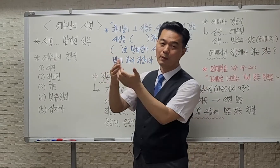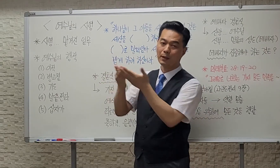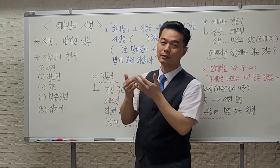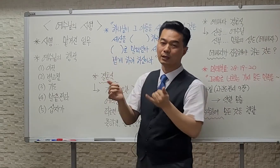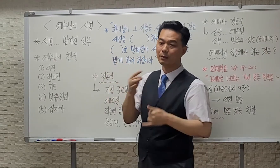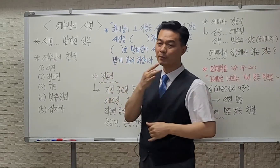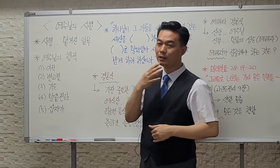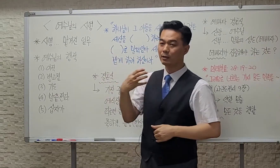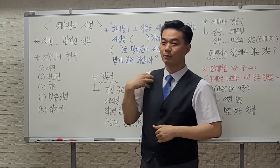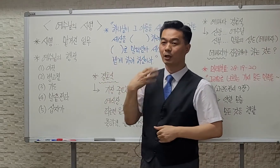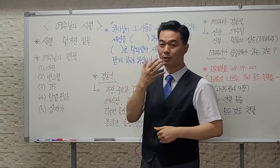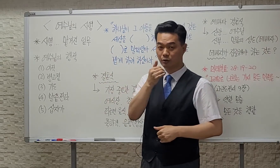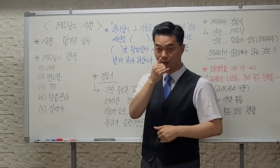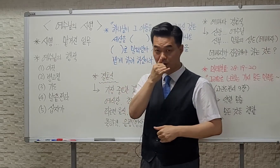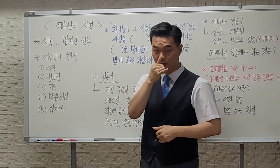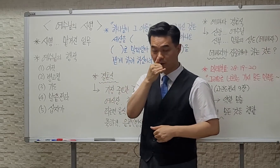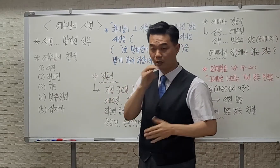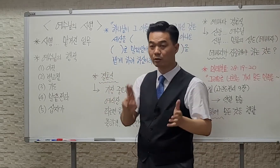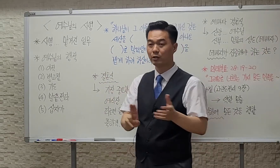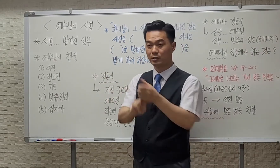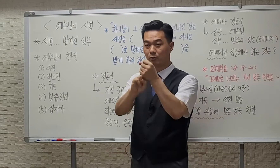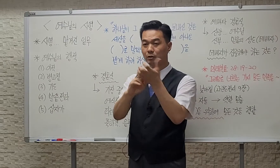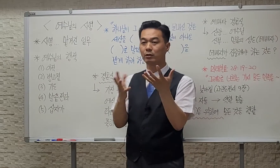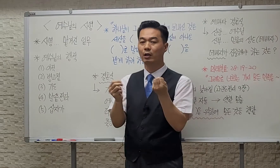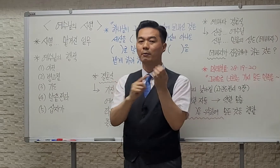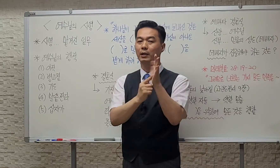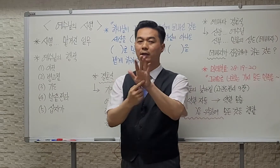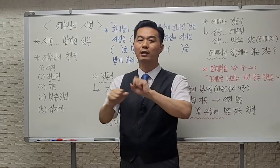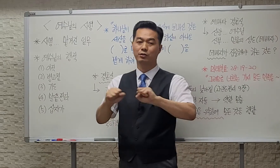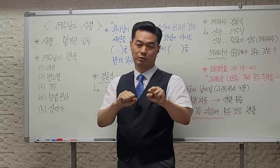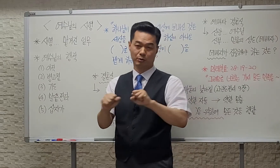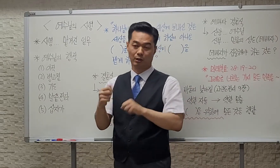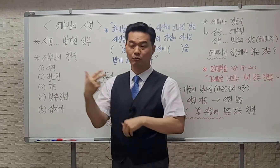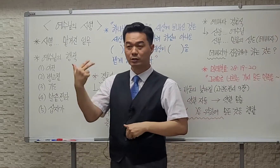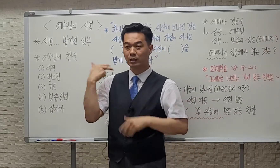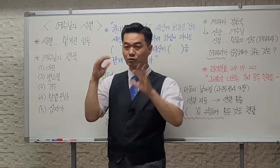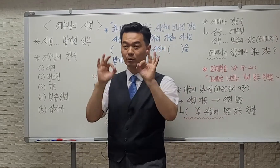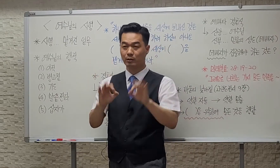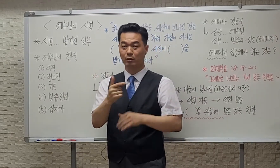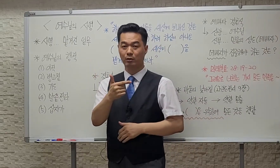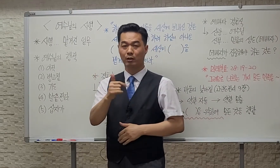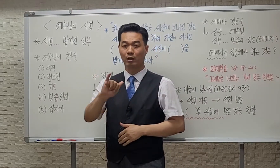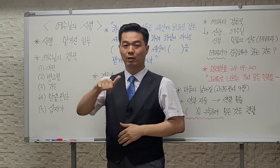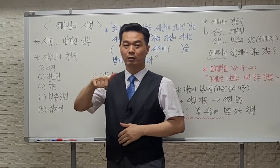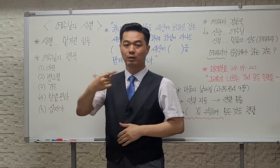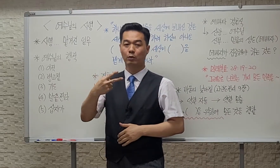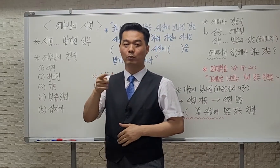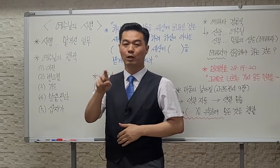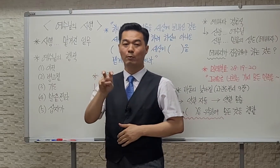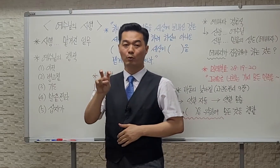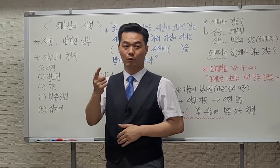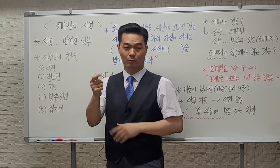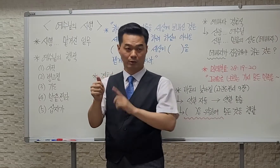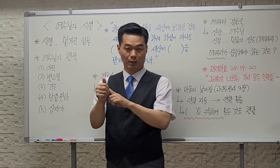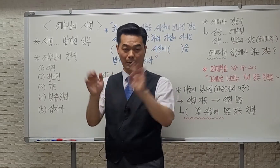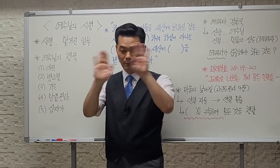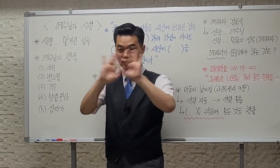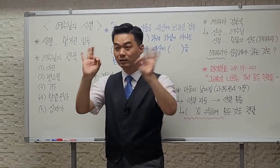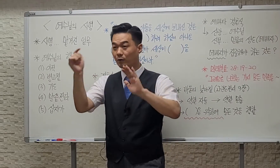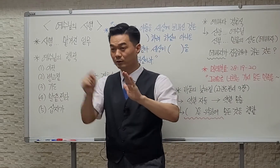보냄받은 사람만 감당할 수 있는 그런 기적들을 많이 행하셨습니다. 우리 지난주에 봤던 니고데모 밤에 찾아와서